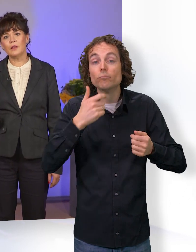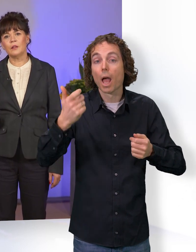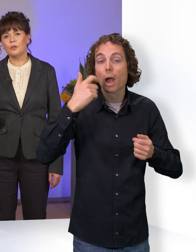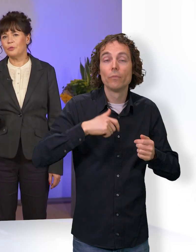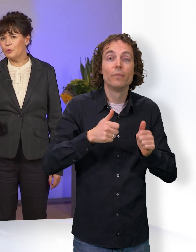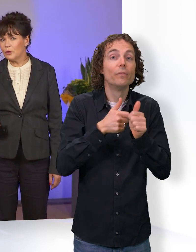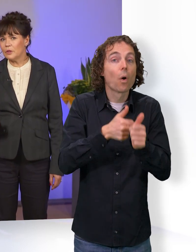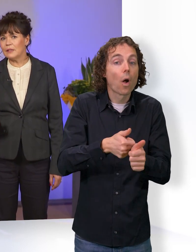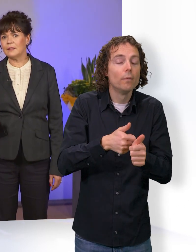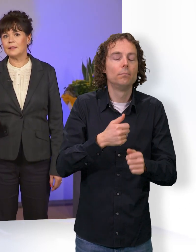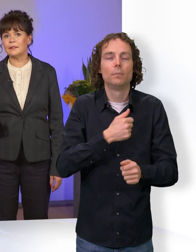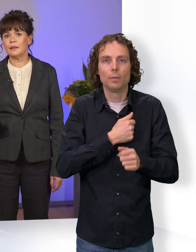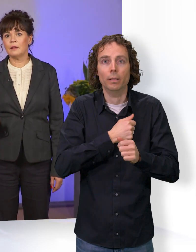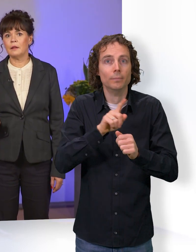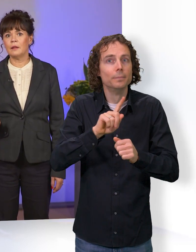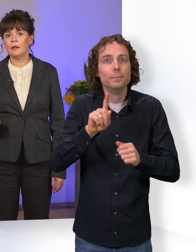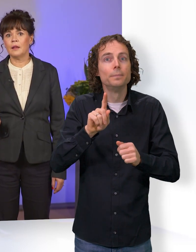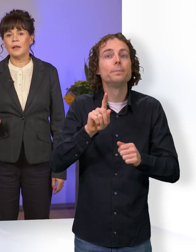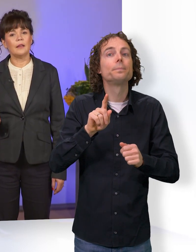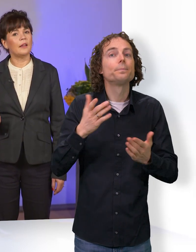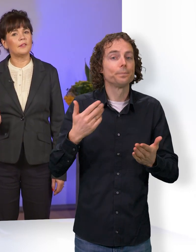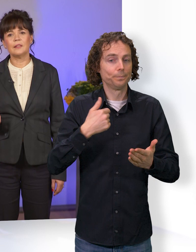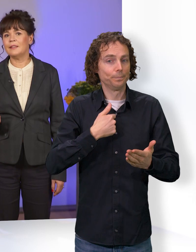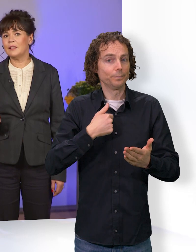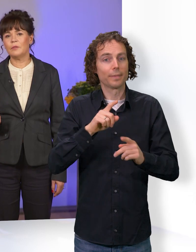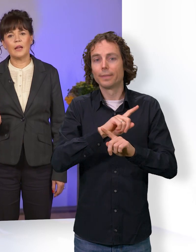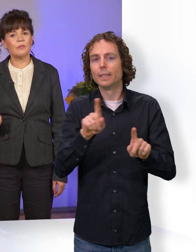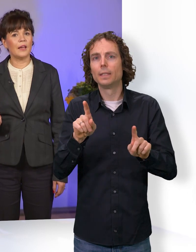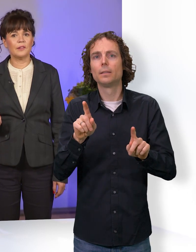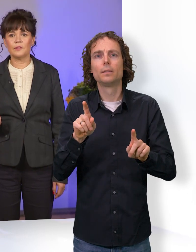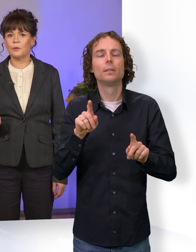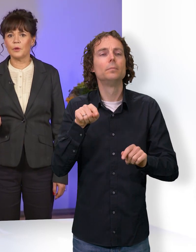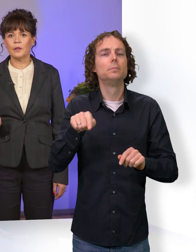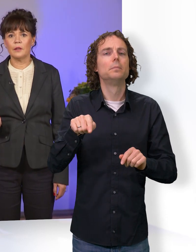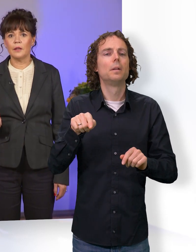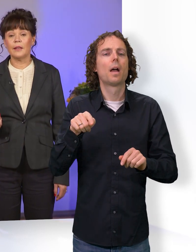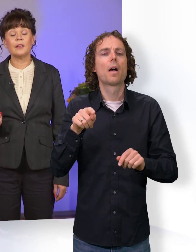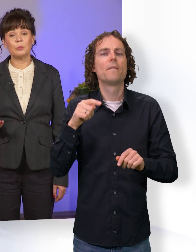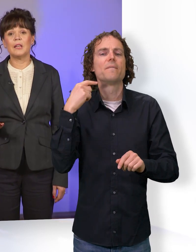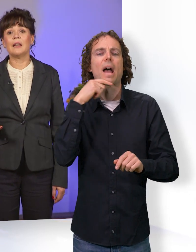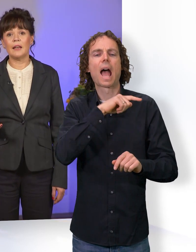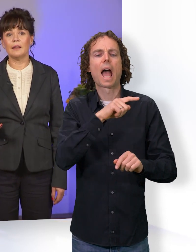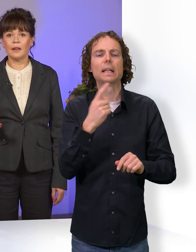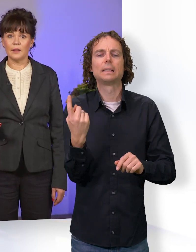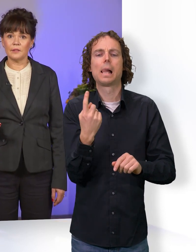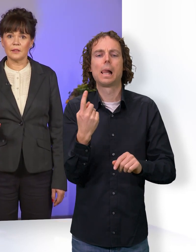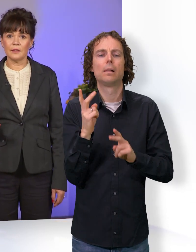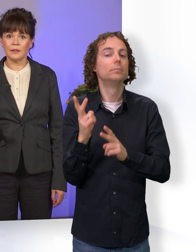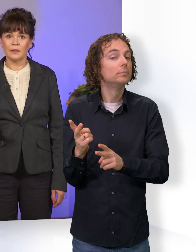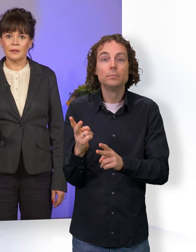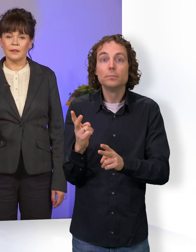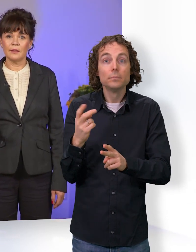mir, fürchte dich nicht, ich lasse dich nicht wie ein Waisen zurück. Ich gebe dir den Heiligen